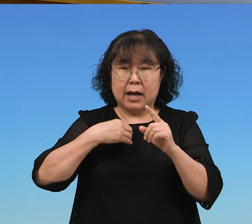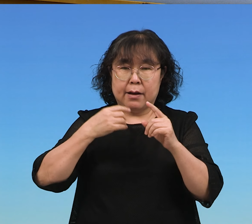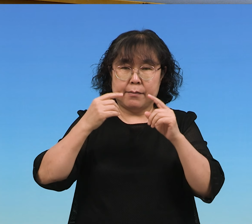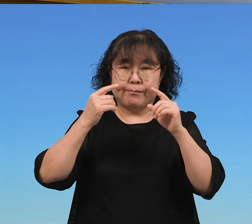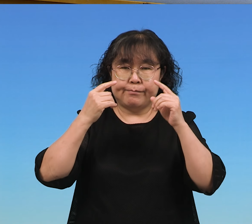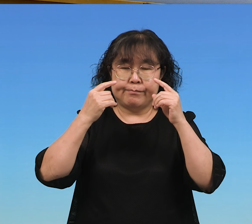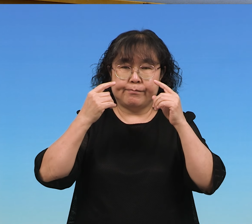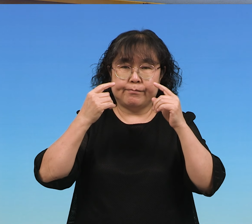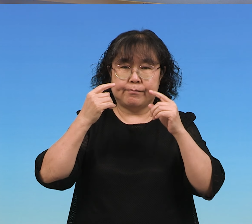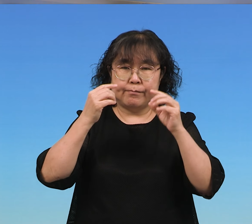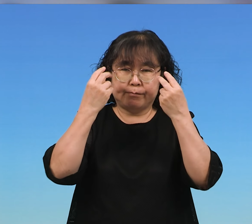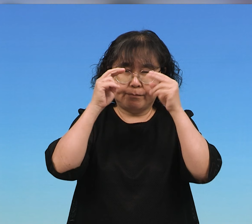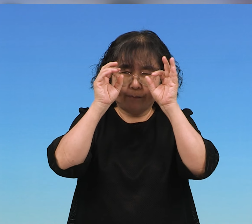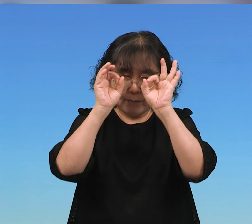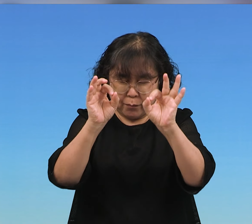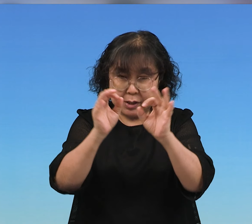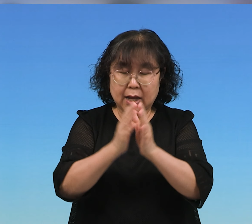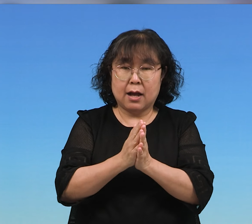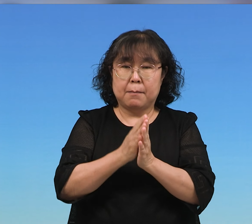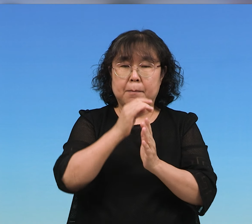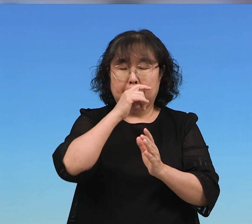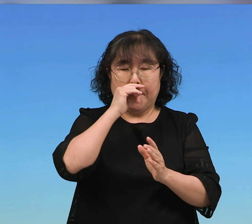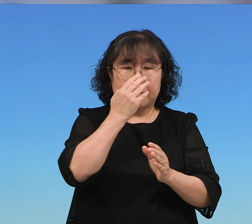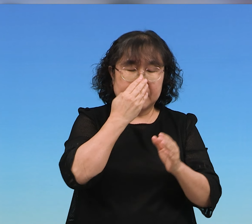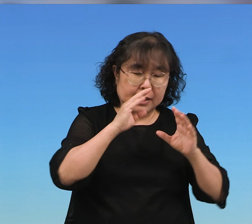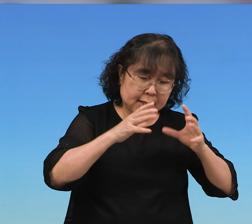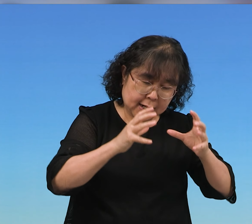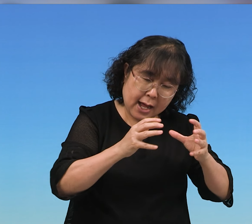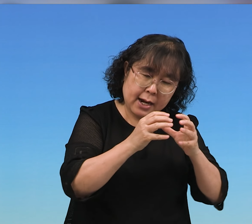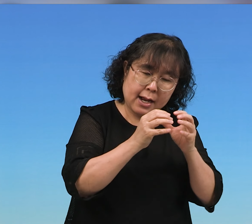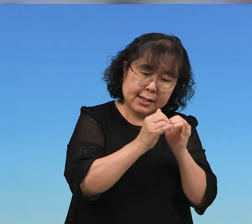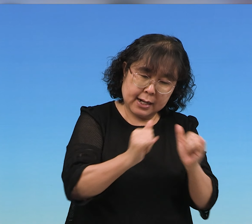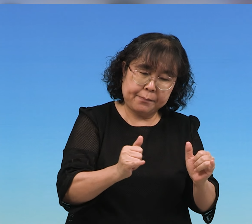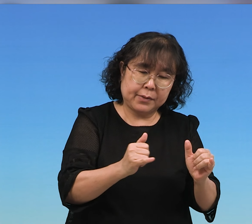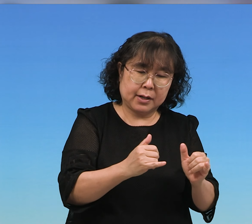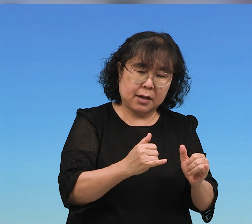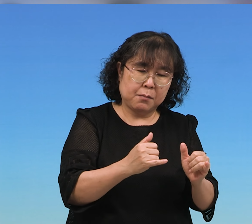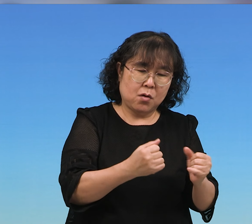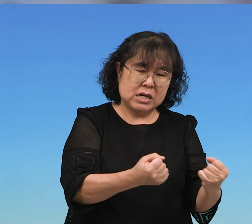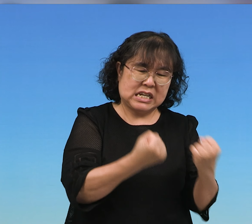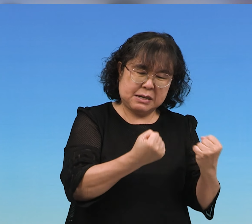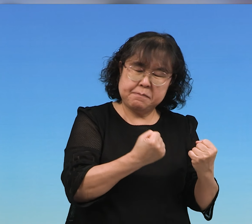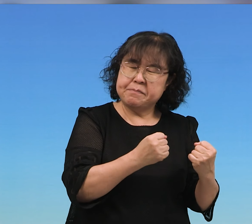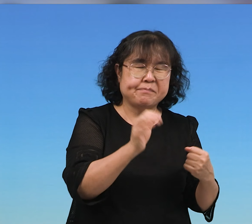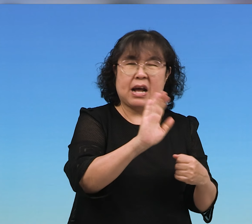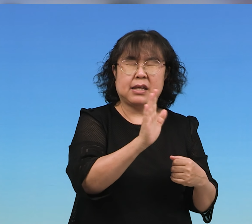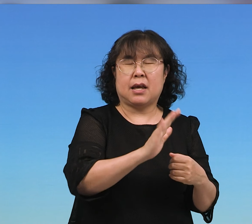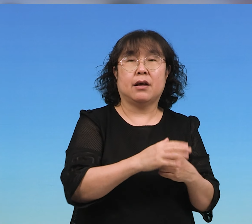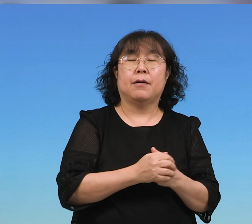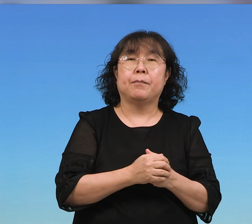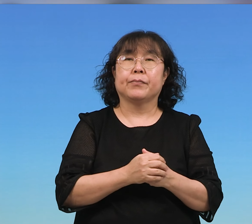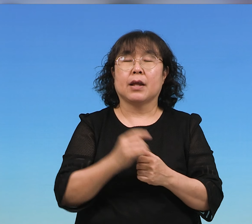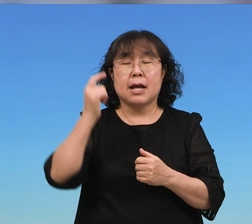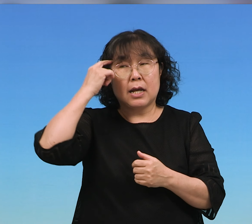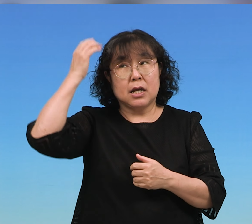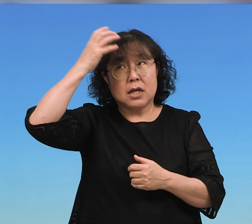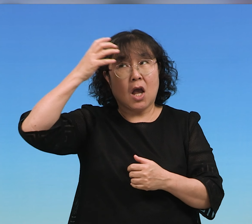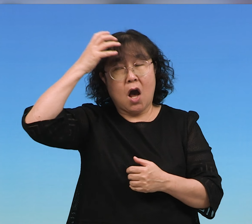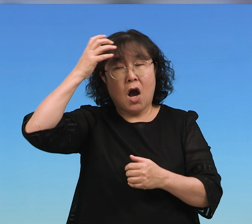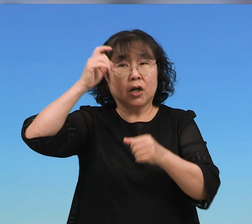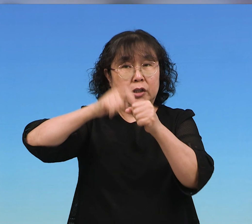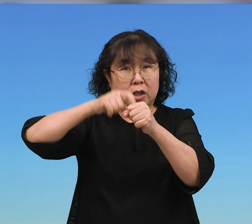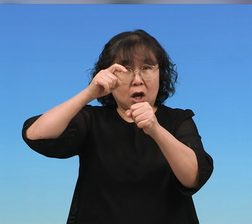해요. 이스라엘이 가진 어떤 군사력 때문이 아니라 그들이 가진 어떤 정보력 때문이 아니라 여기 보니까